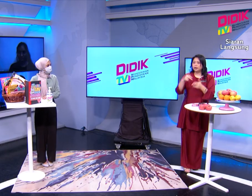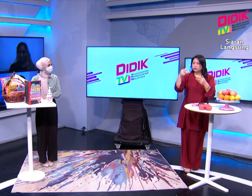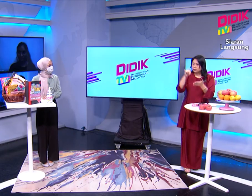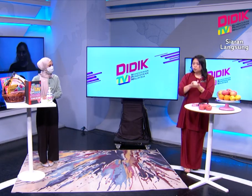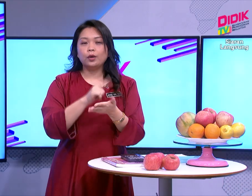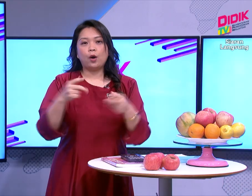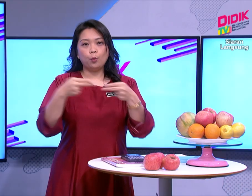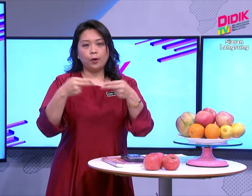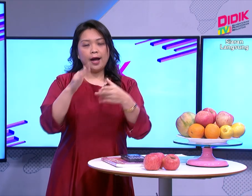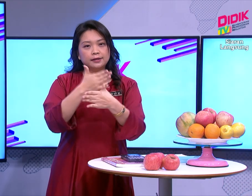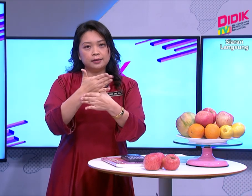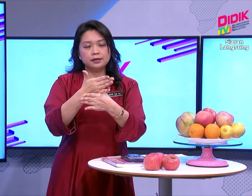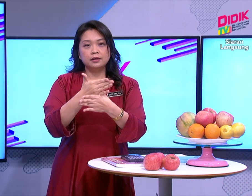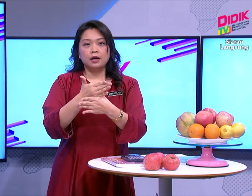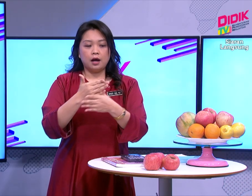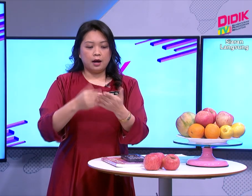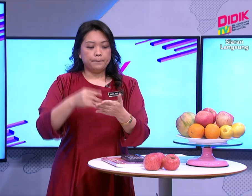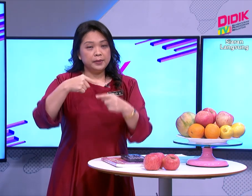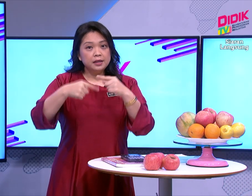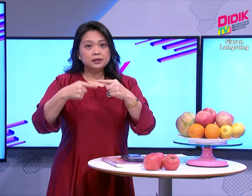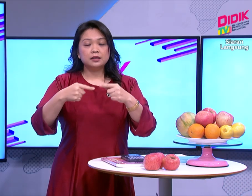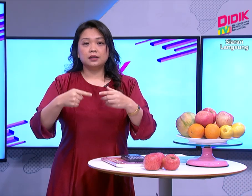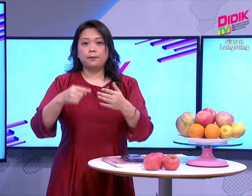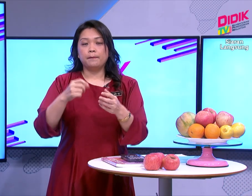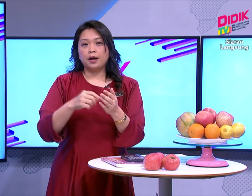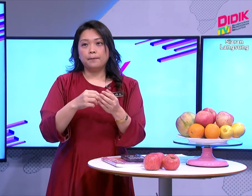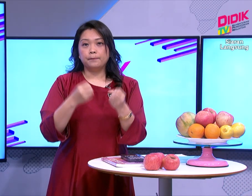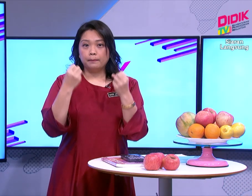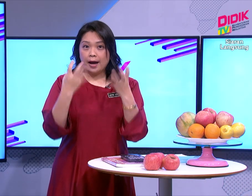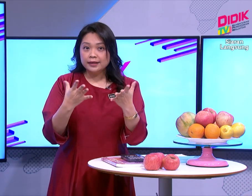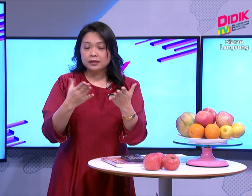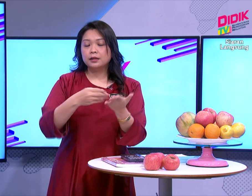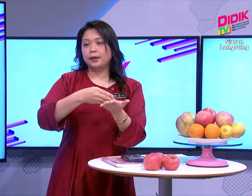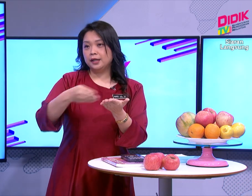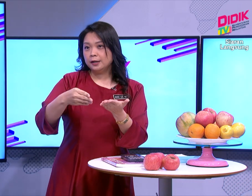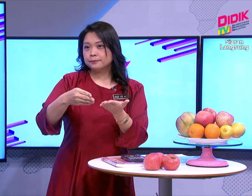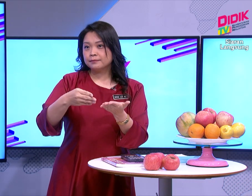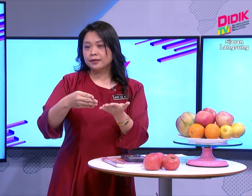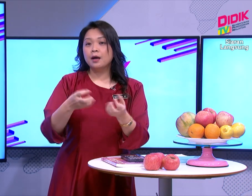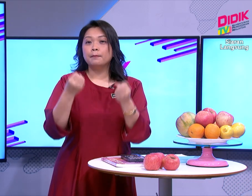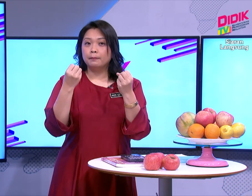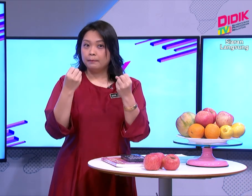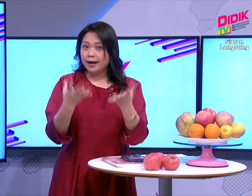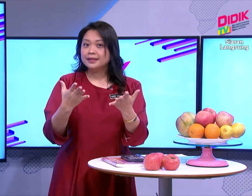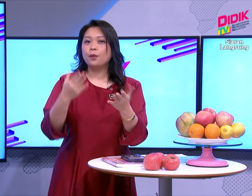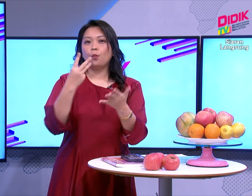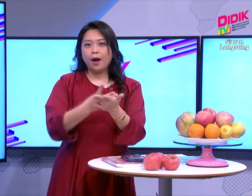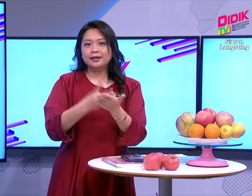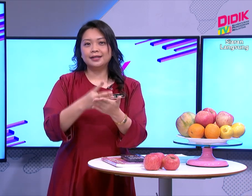itulah hubungan antara Abdillah tetep Om banyak kita belinya banyak uang